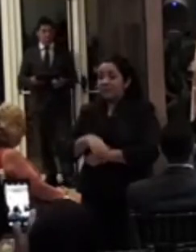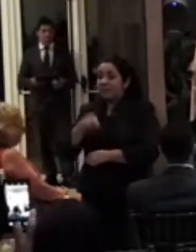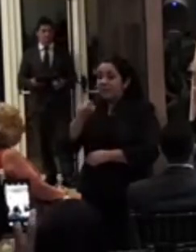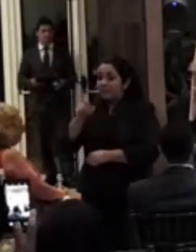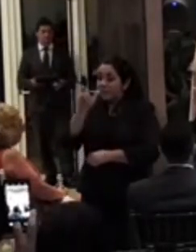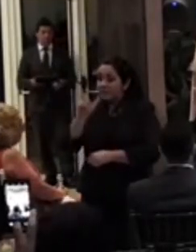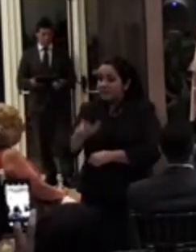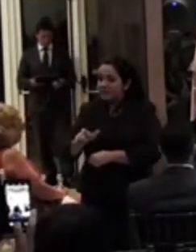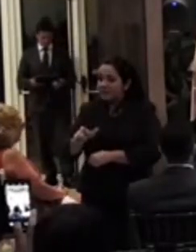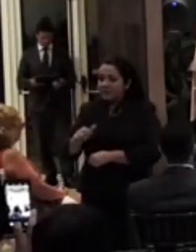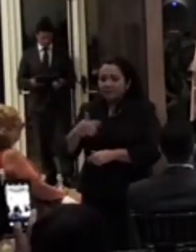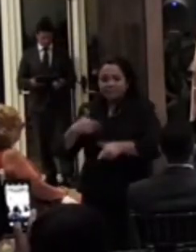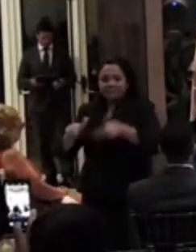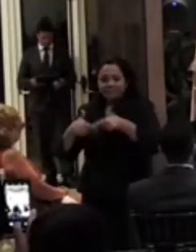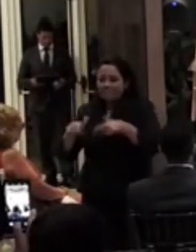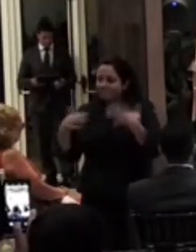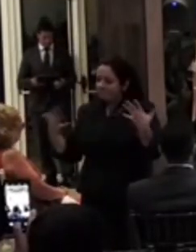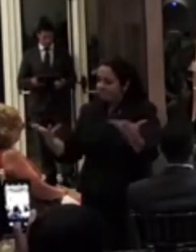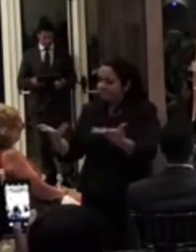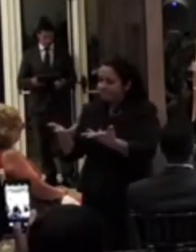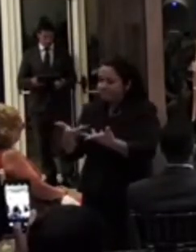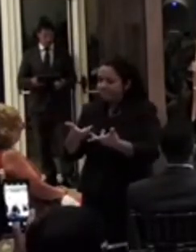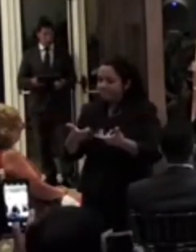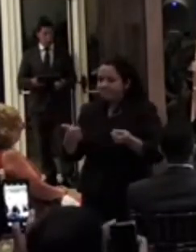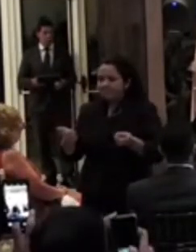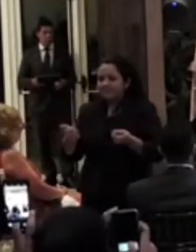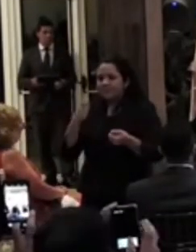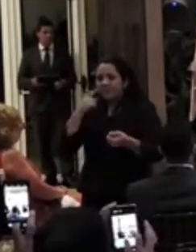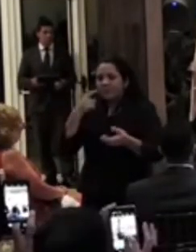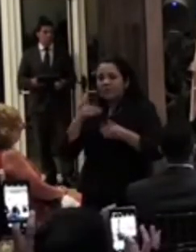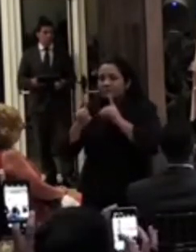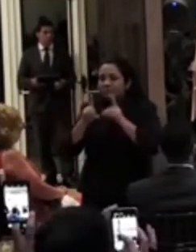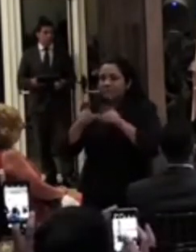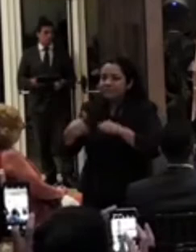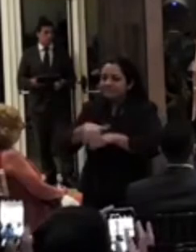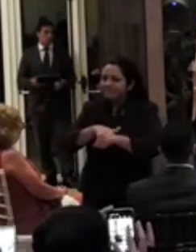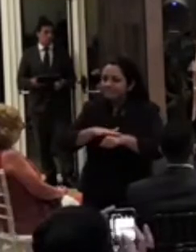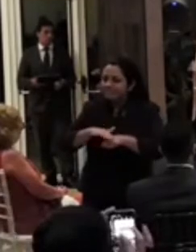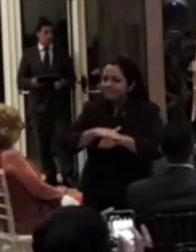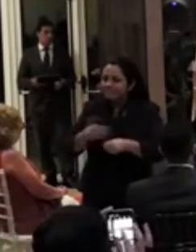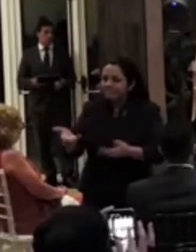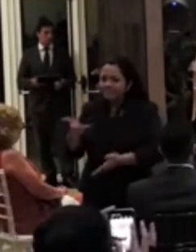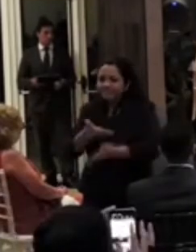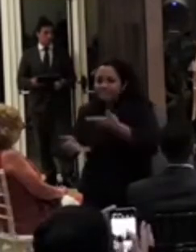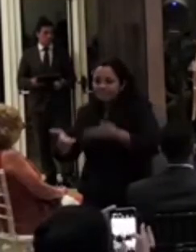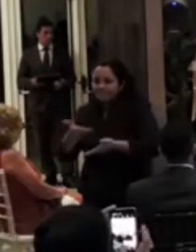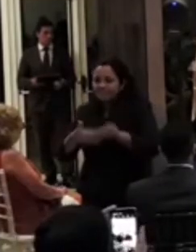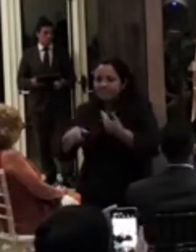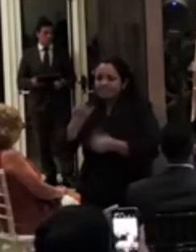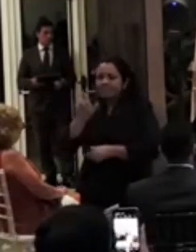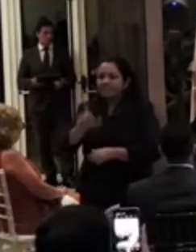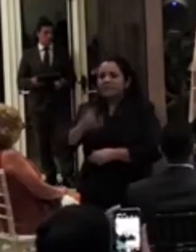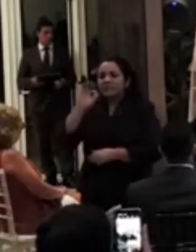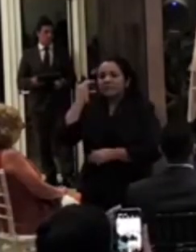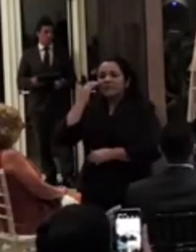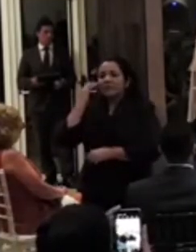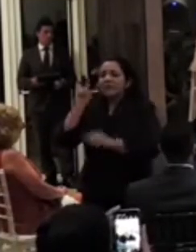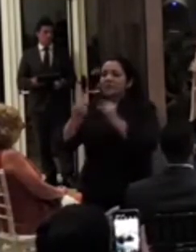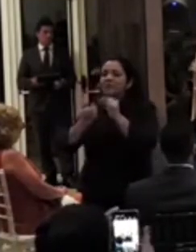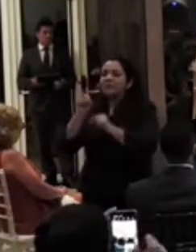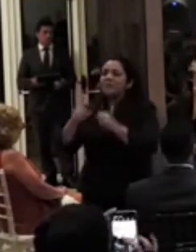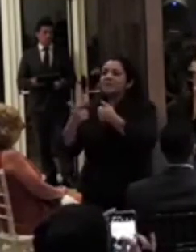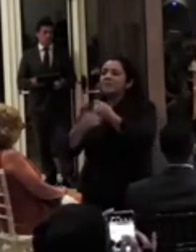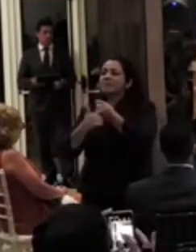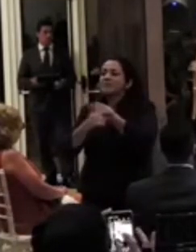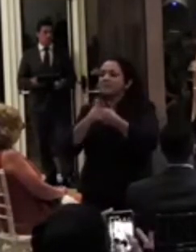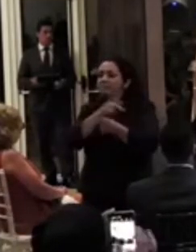os trabalhos com maestria. Você dialogou com todo mundo. Você entendeu que o papel de presidente do